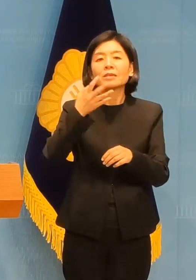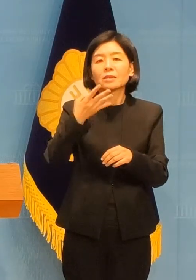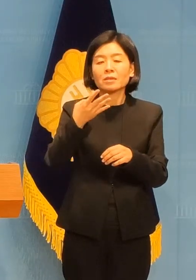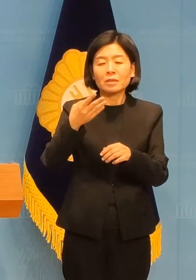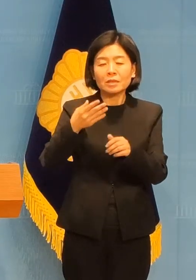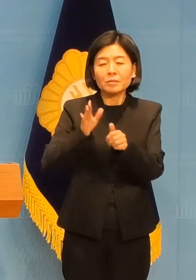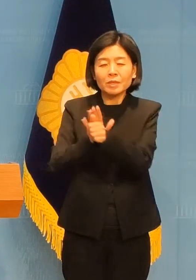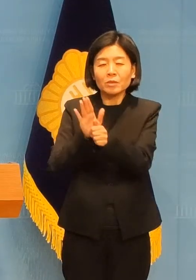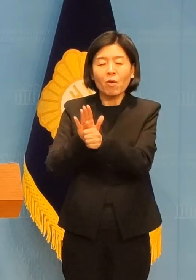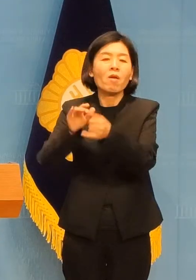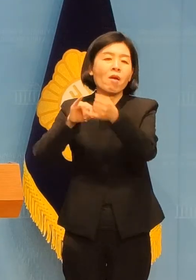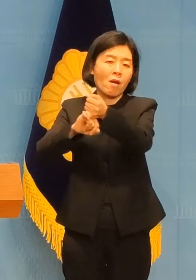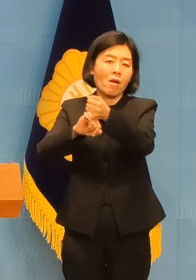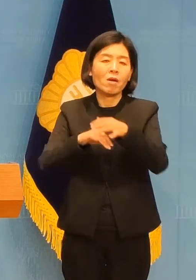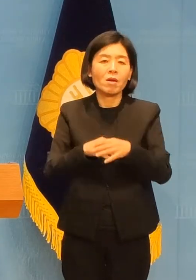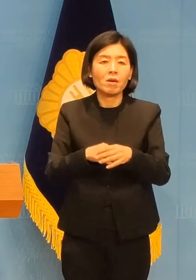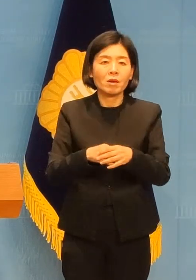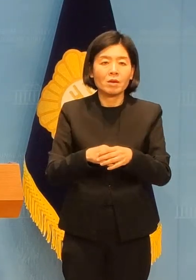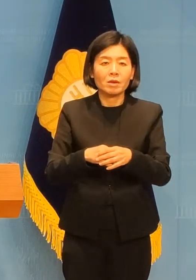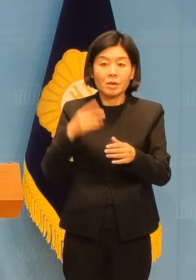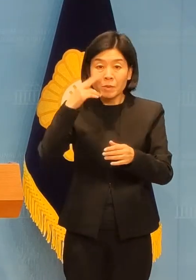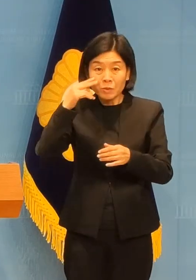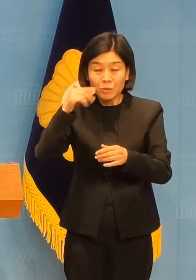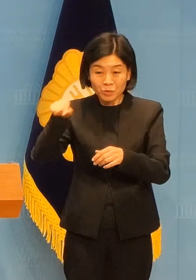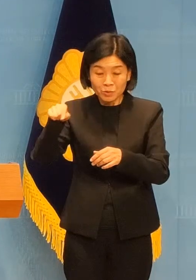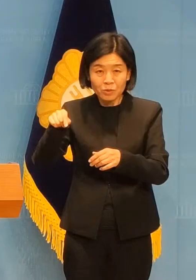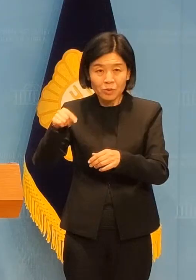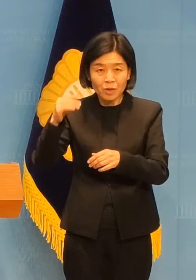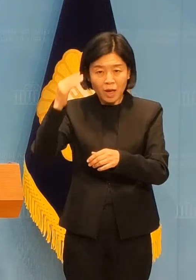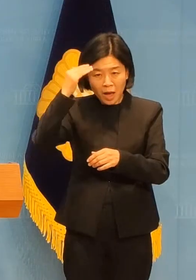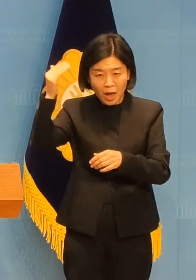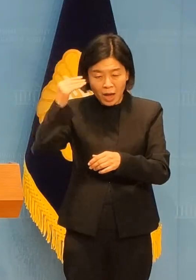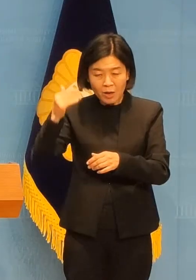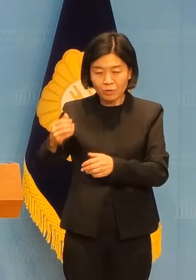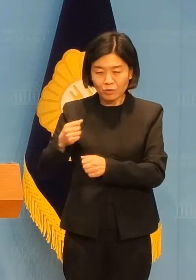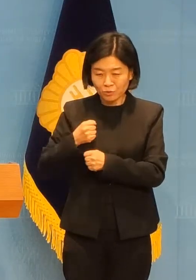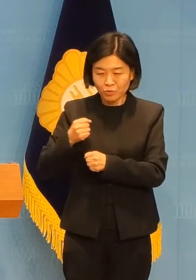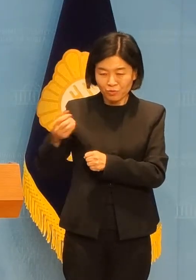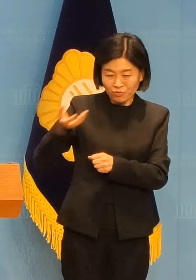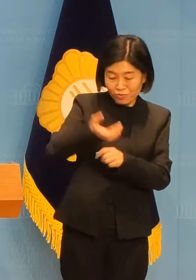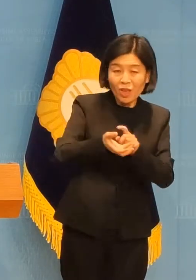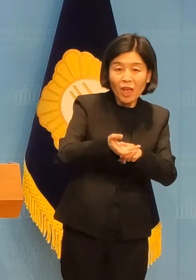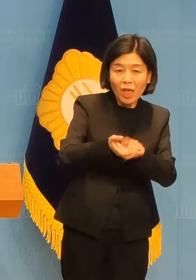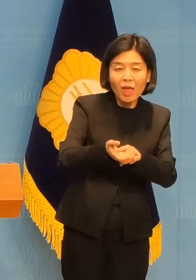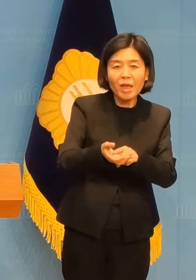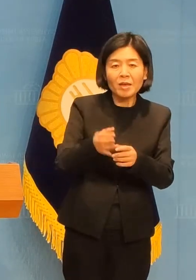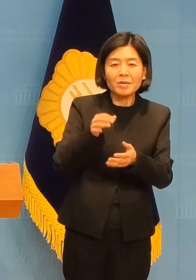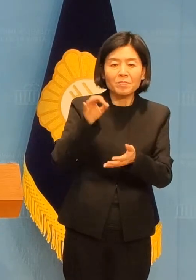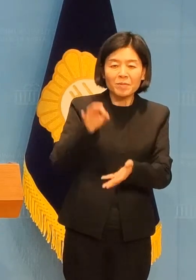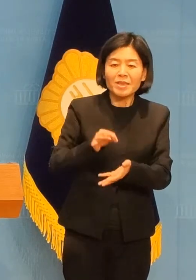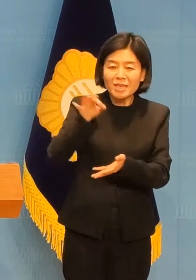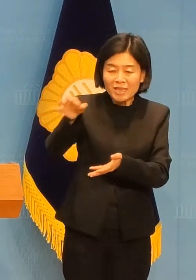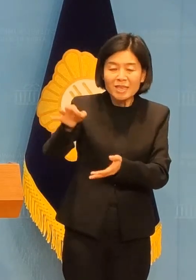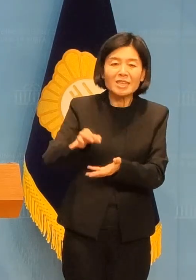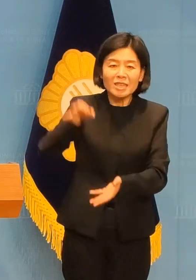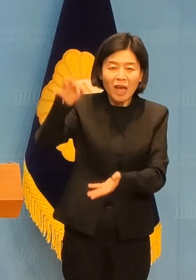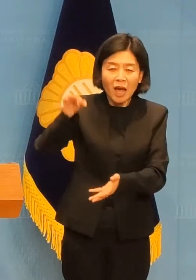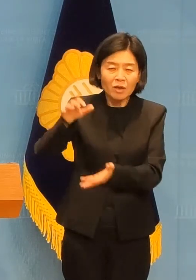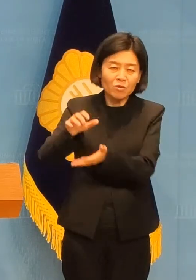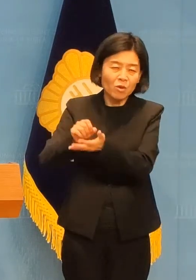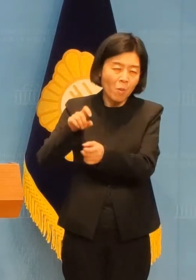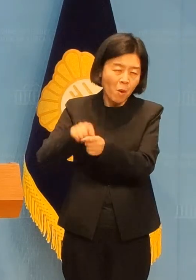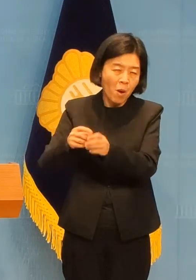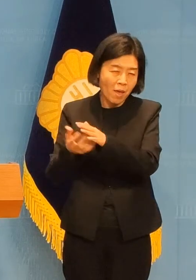트럼프의 방위분담금 인상 요구를 수용하기 위한 변종입니다. 여기에 미국의 인도태평양 전략과 대만